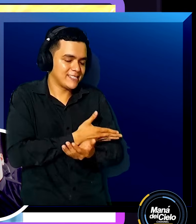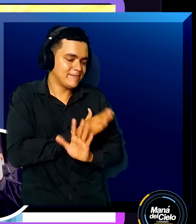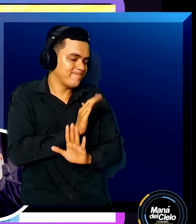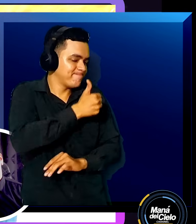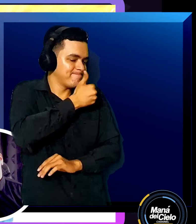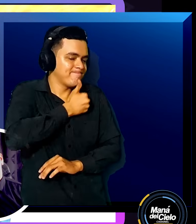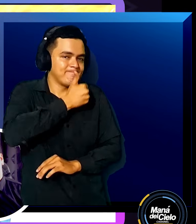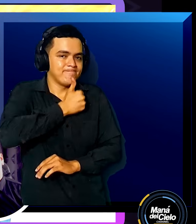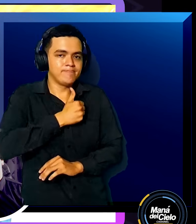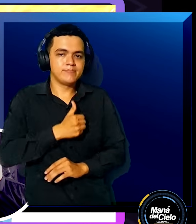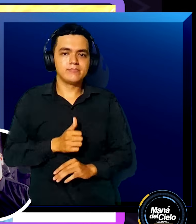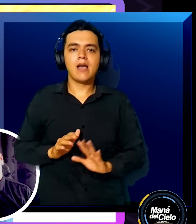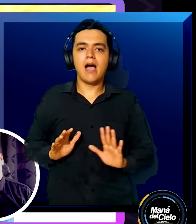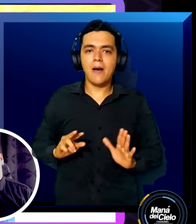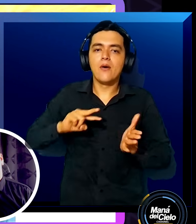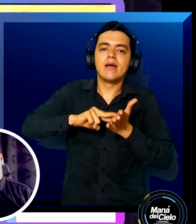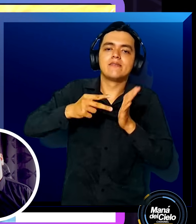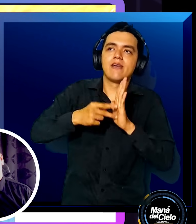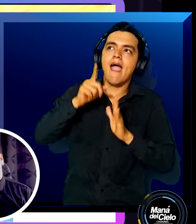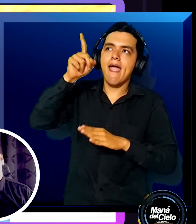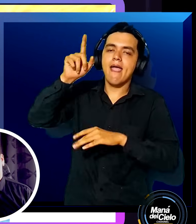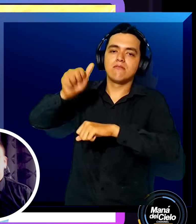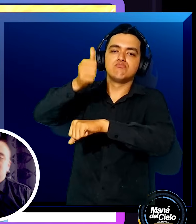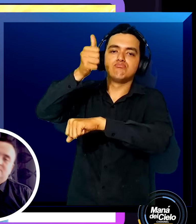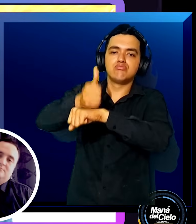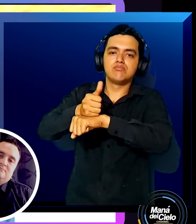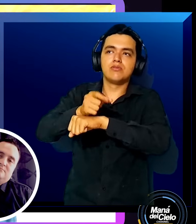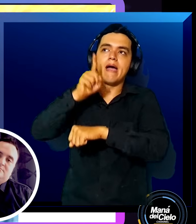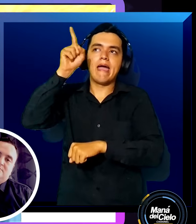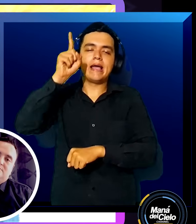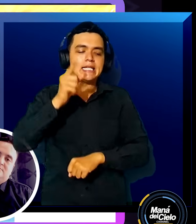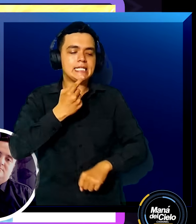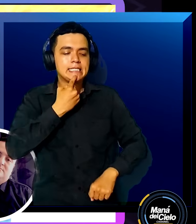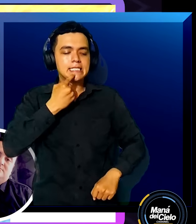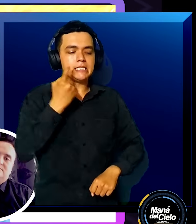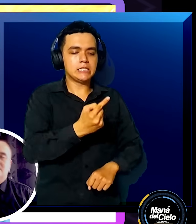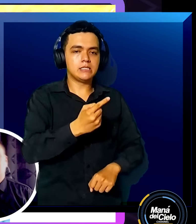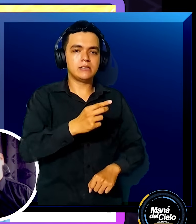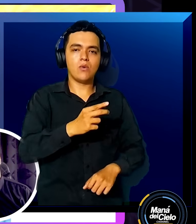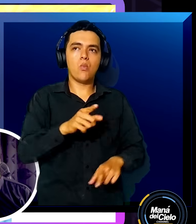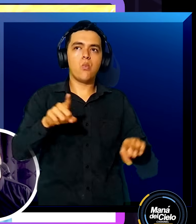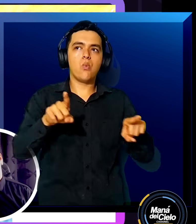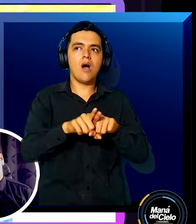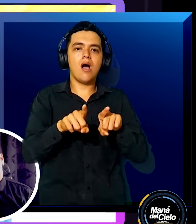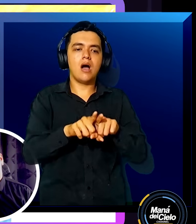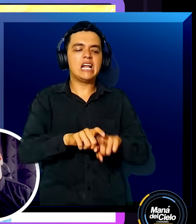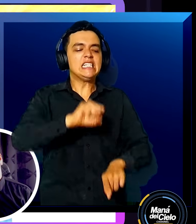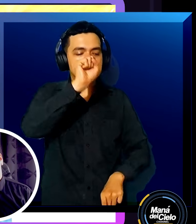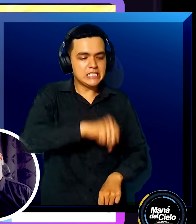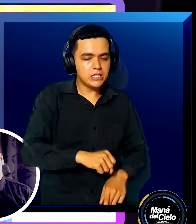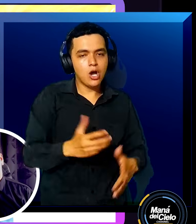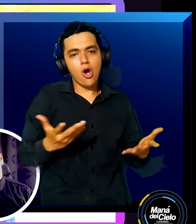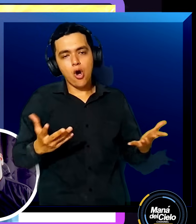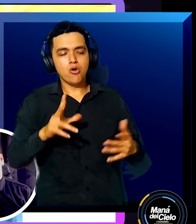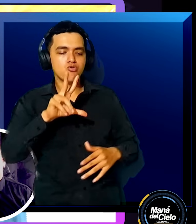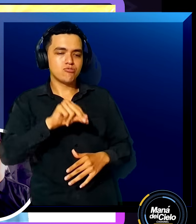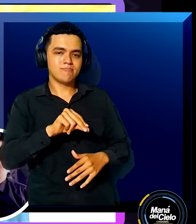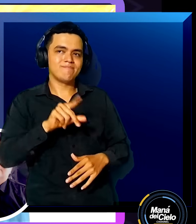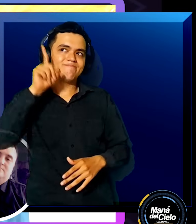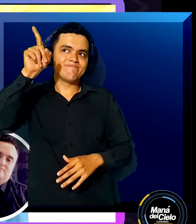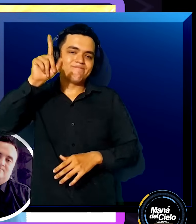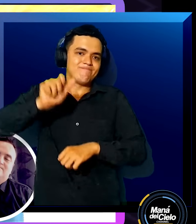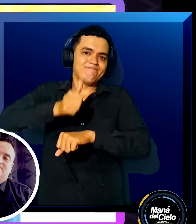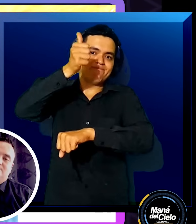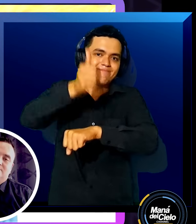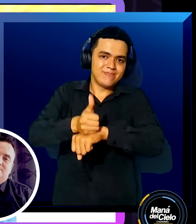estaba siendo bautizada en el nombre de Jesús. Y yo anoche estaba orando y yo le dije, vea, Señor, si tú nos quieres sorprender con ese milagro de esa mujer